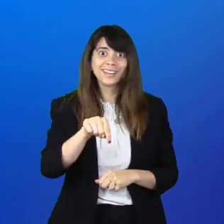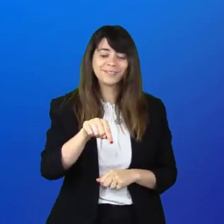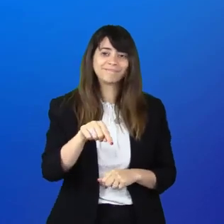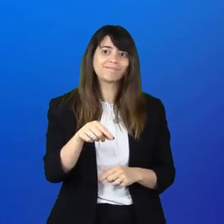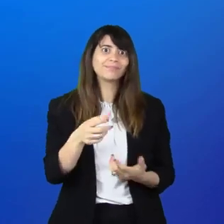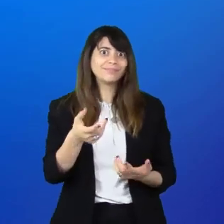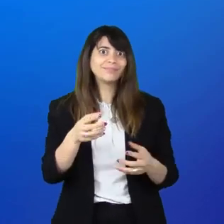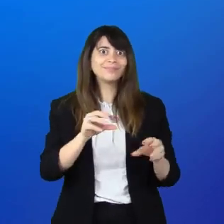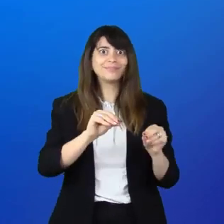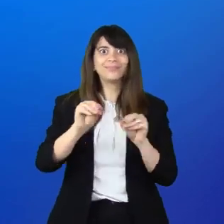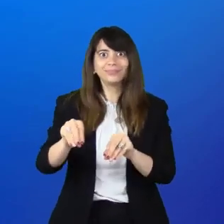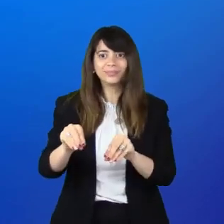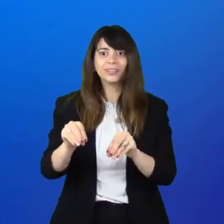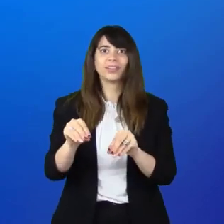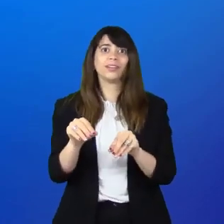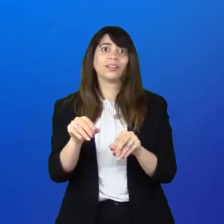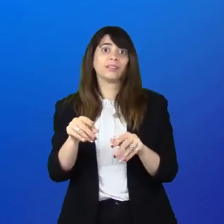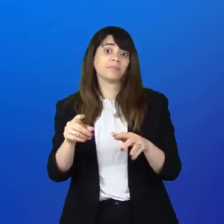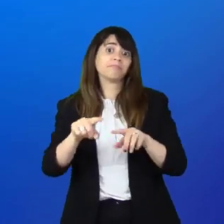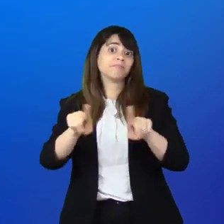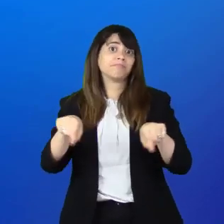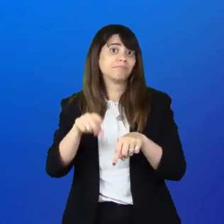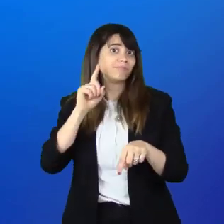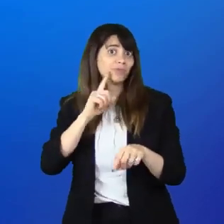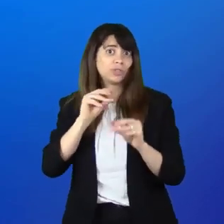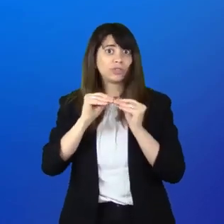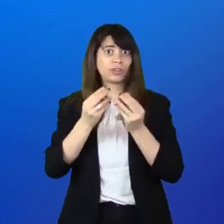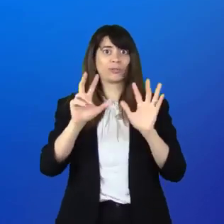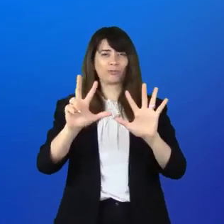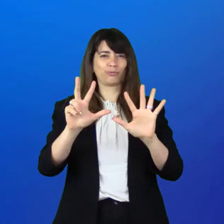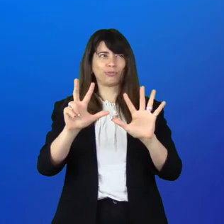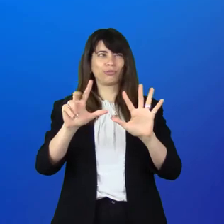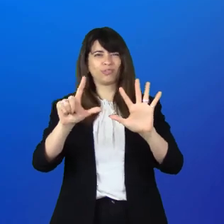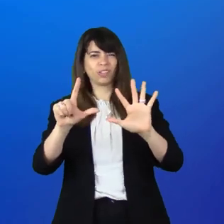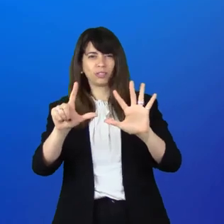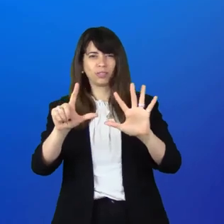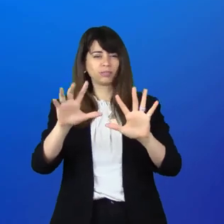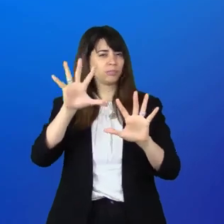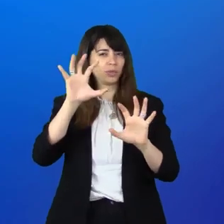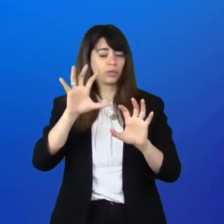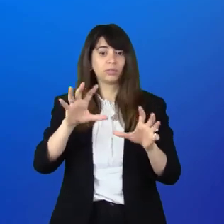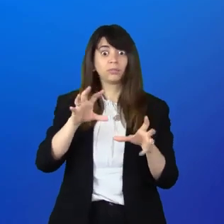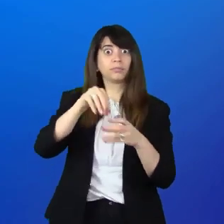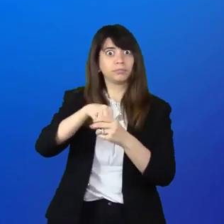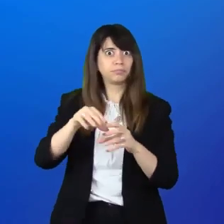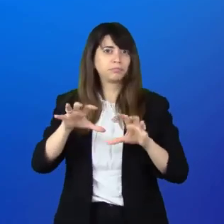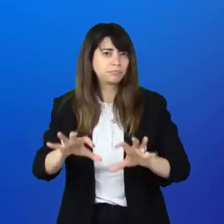Allí comencé a asistir, era un salón de más o menos 7 u 8 alumnos sordos,